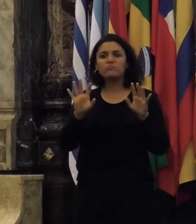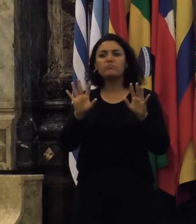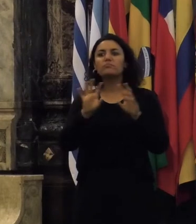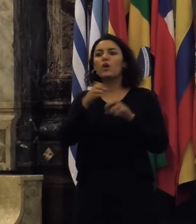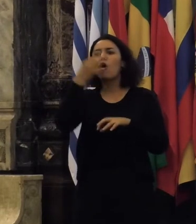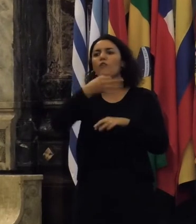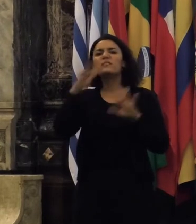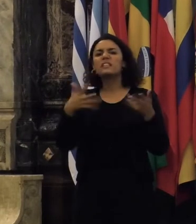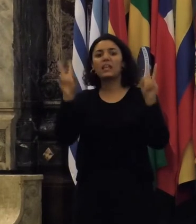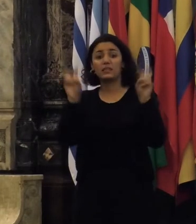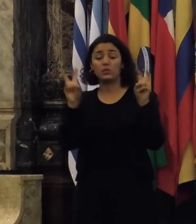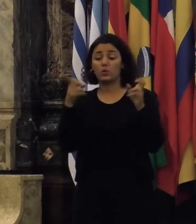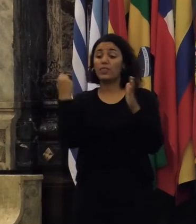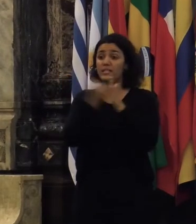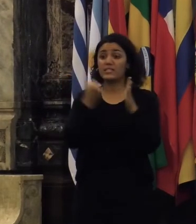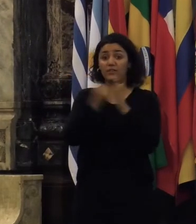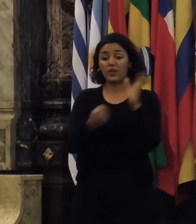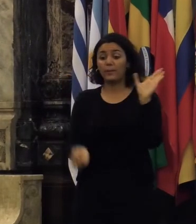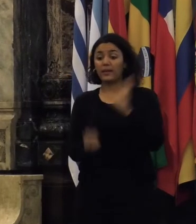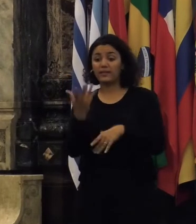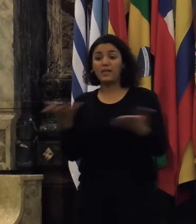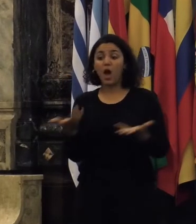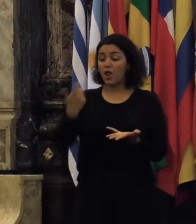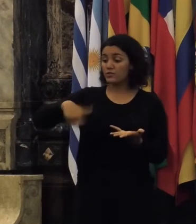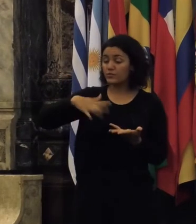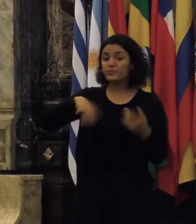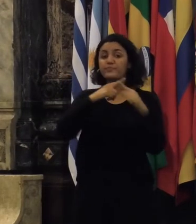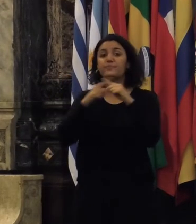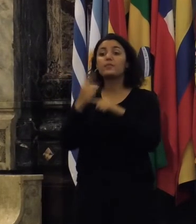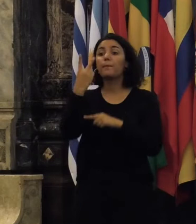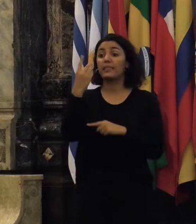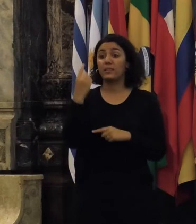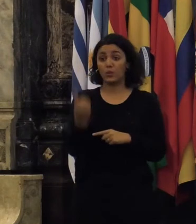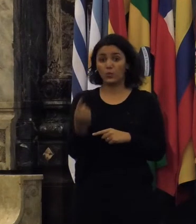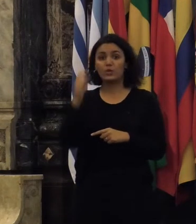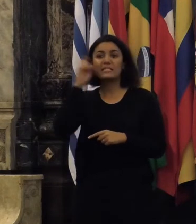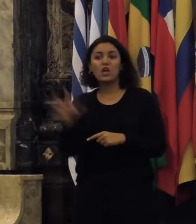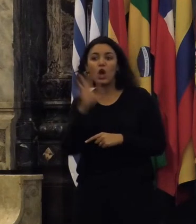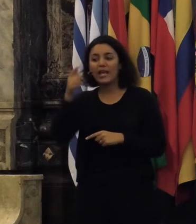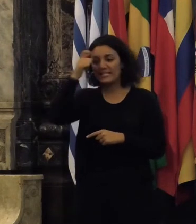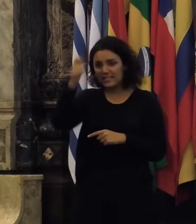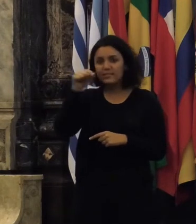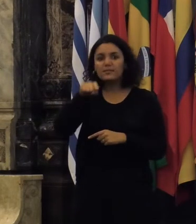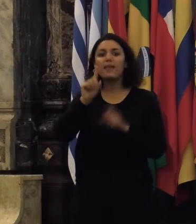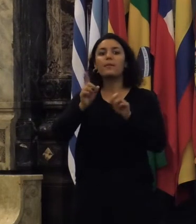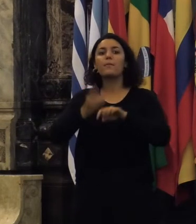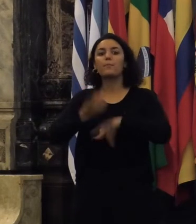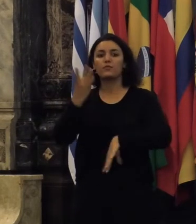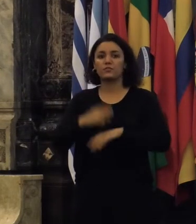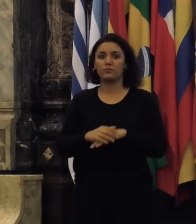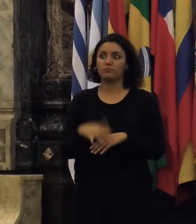conferencia, ¿no? Desafíos emergentes de lo social en el siglo XXI en la psicología como ciencia y profesión.